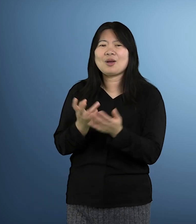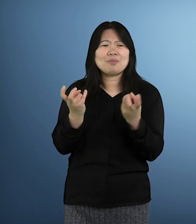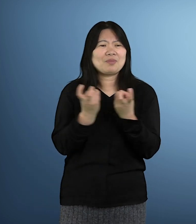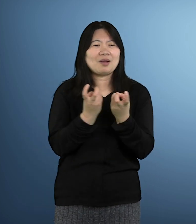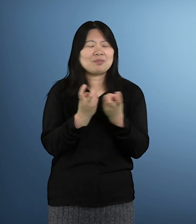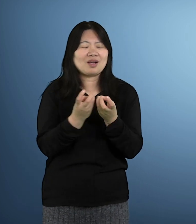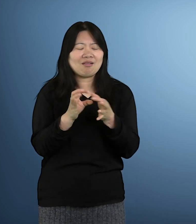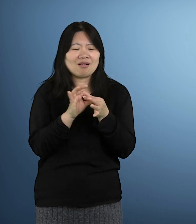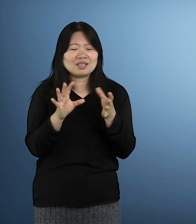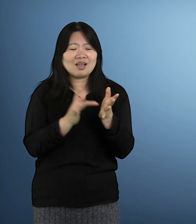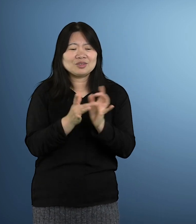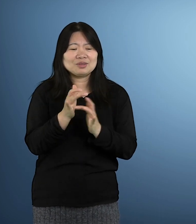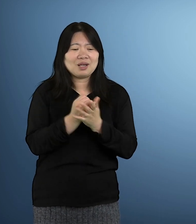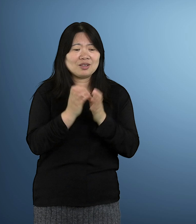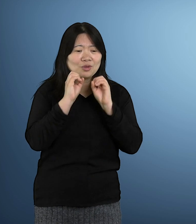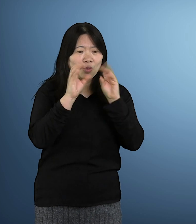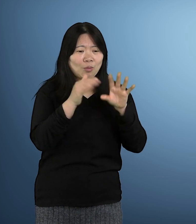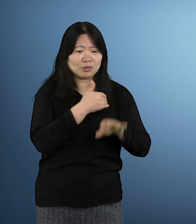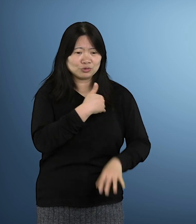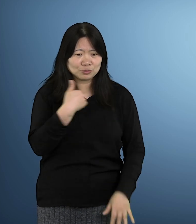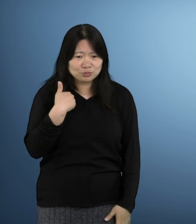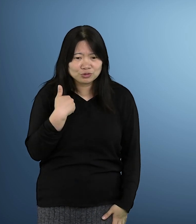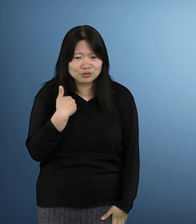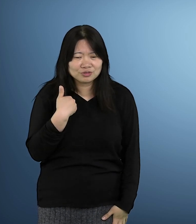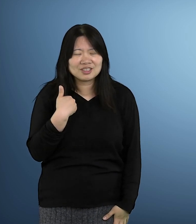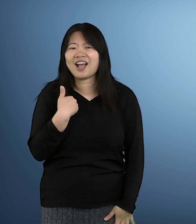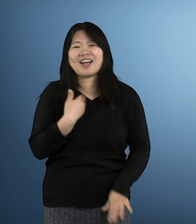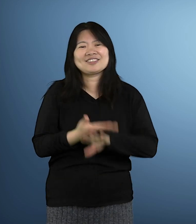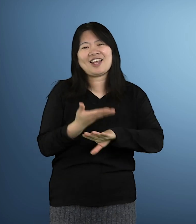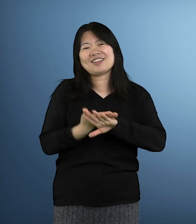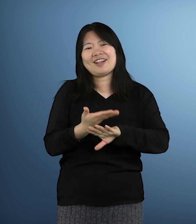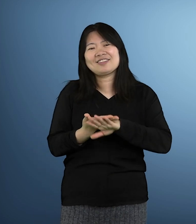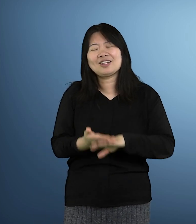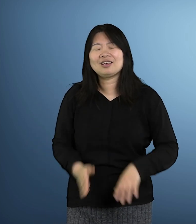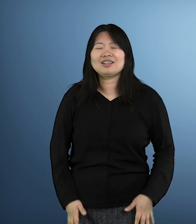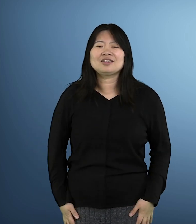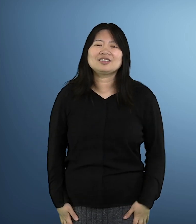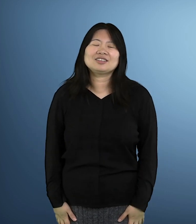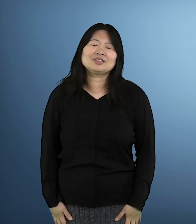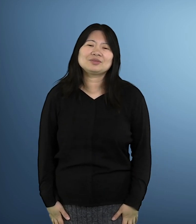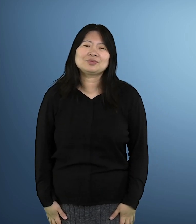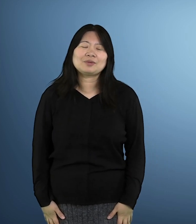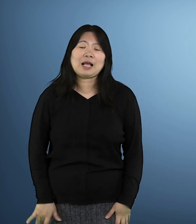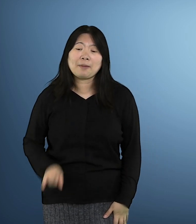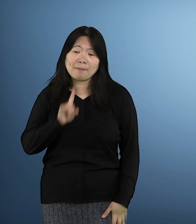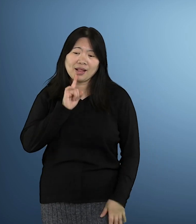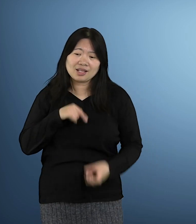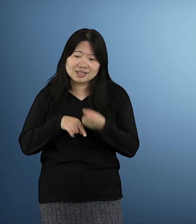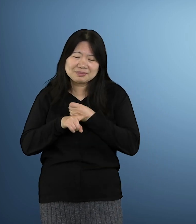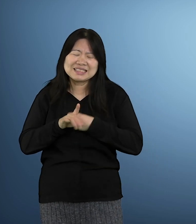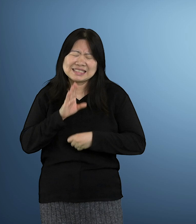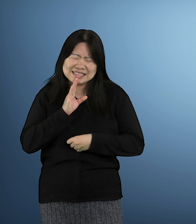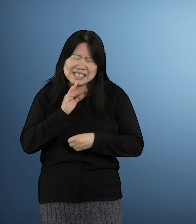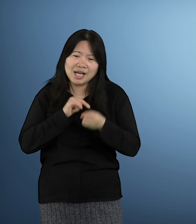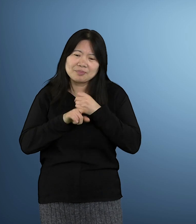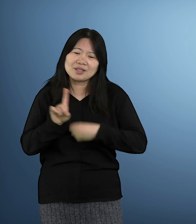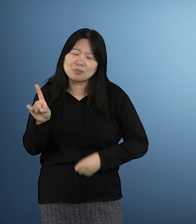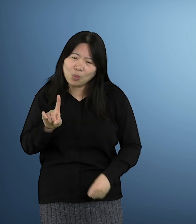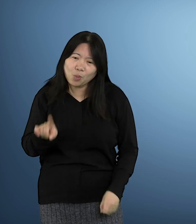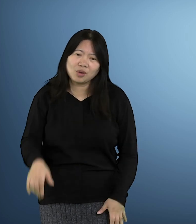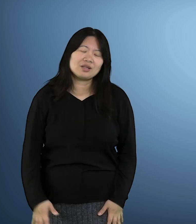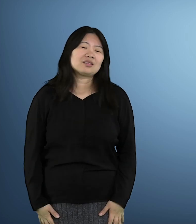방법이 어쨌든 그리스도만 전파하면 된다, 그 얘기가 아니에요. 이 말은